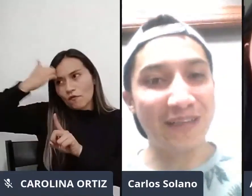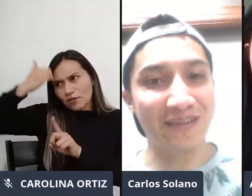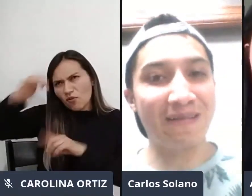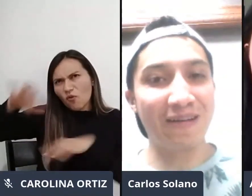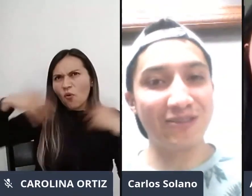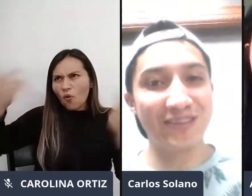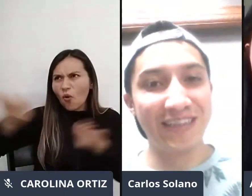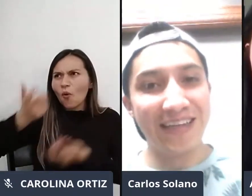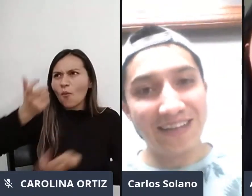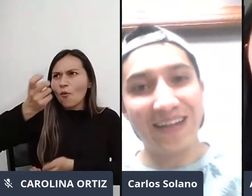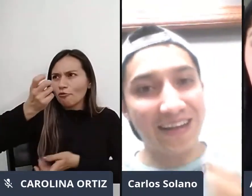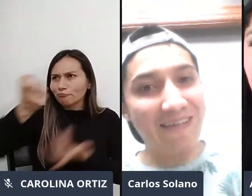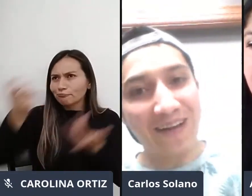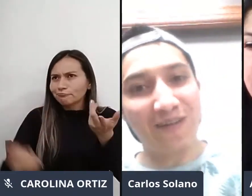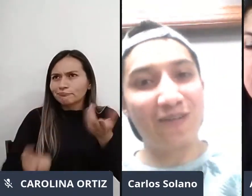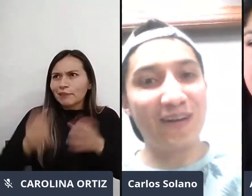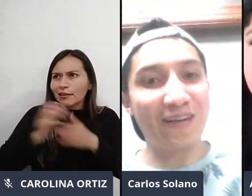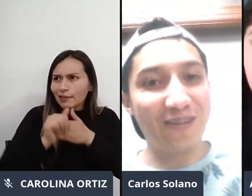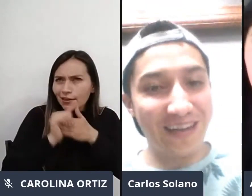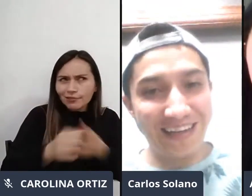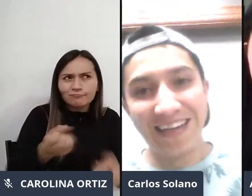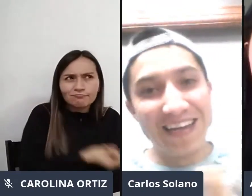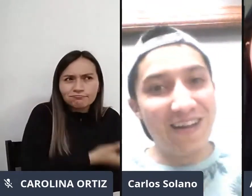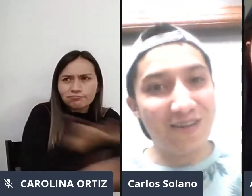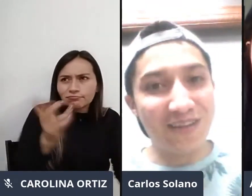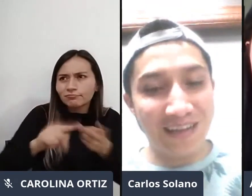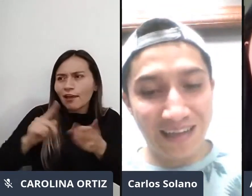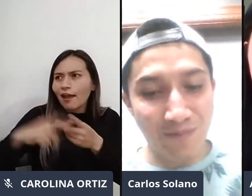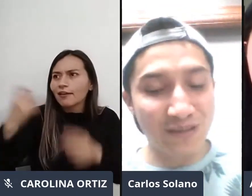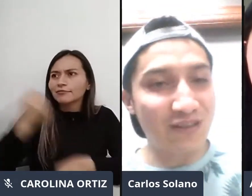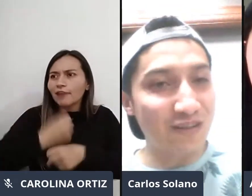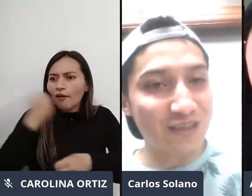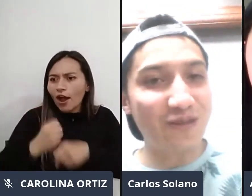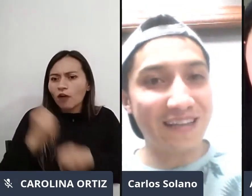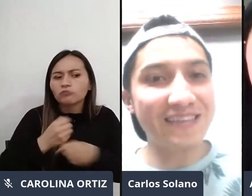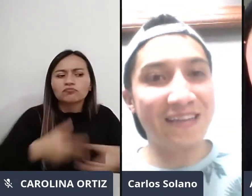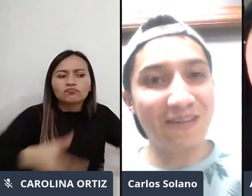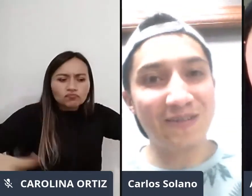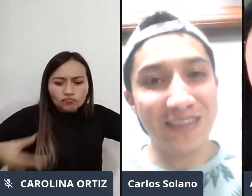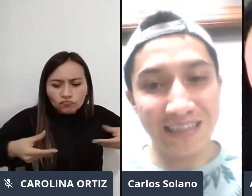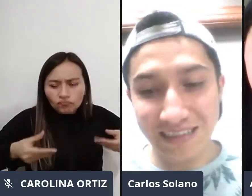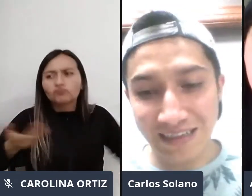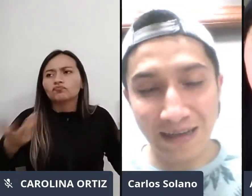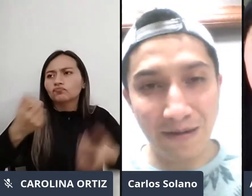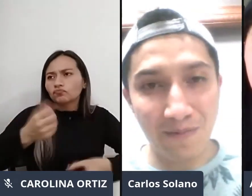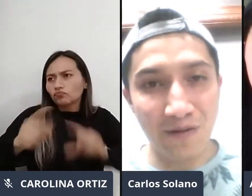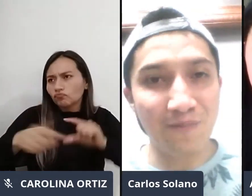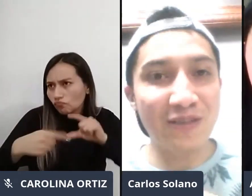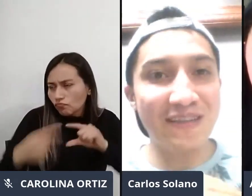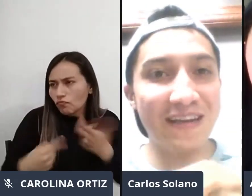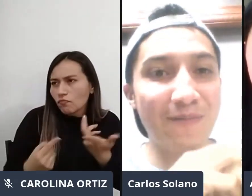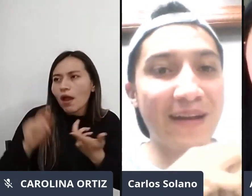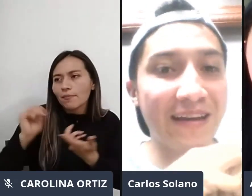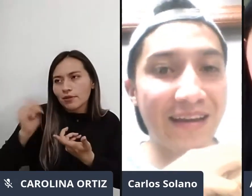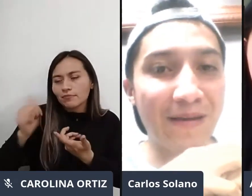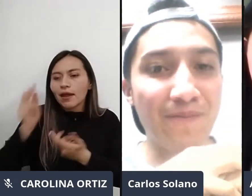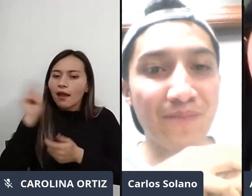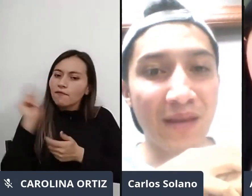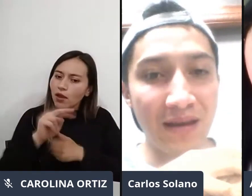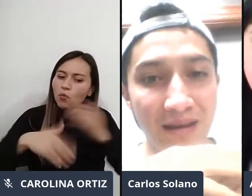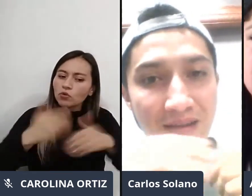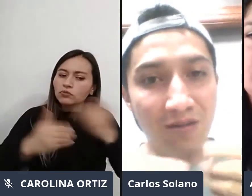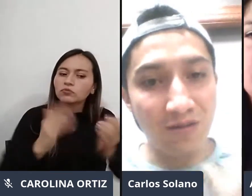que recibir trabajos, tiene que ver el proceso de los estudiantes. Entonces, doy paso a Andrea para